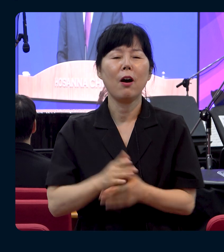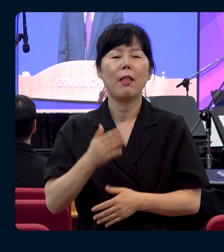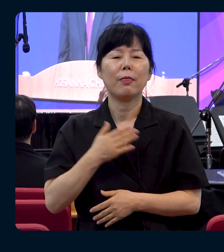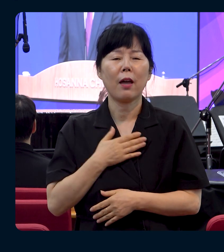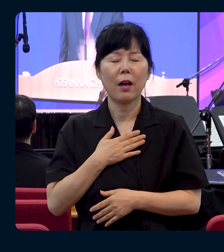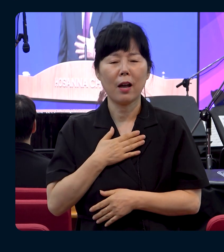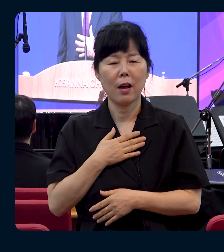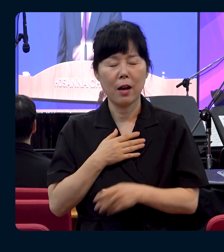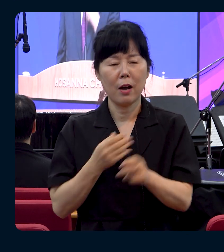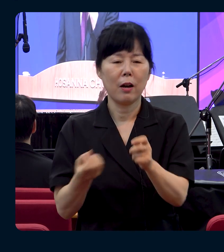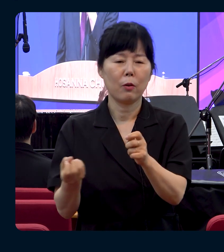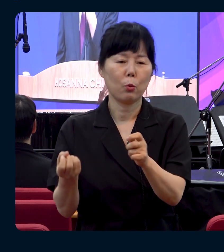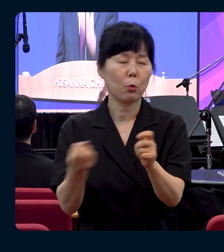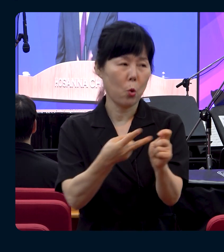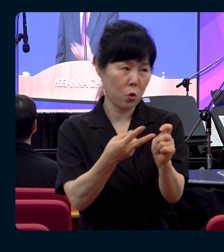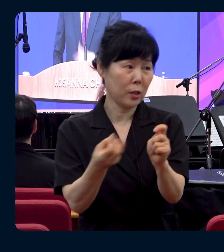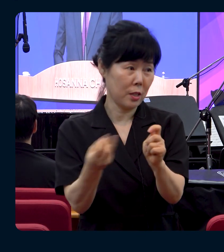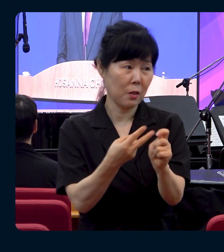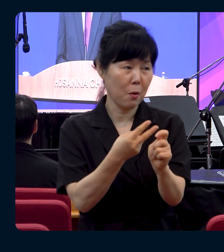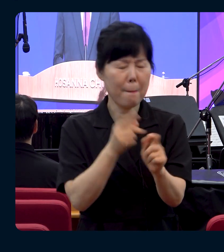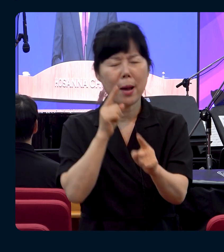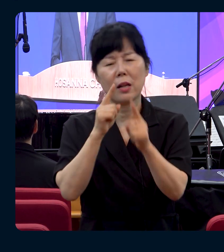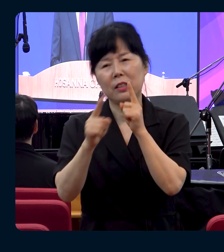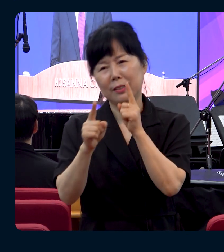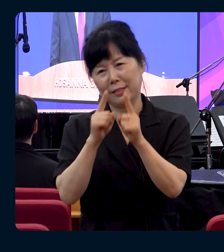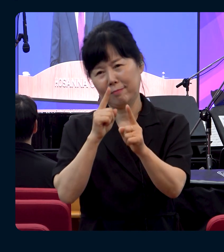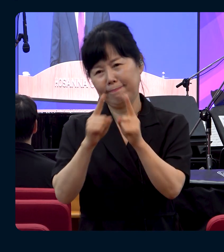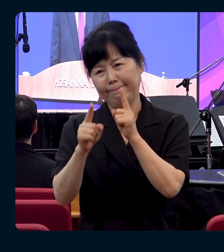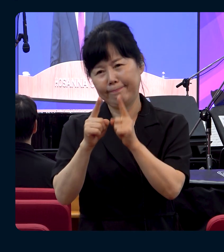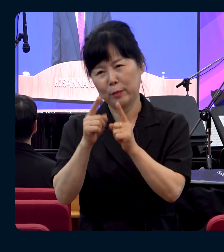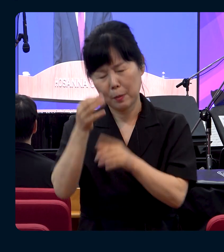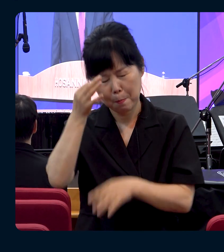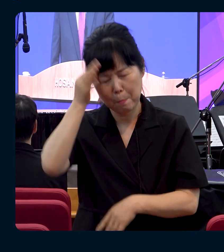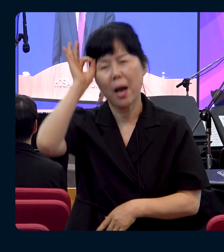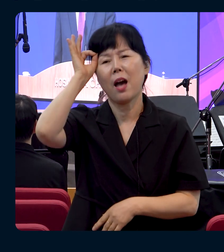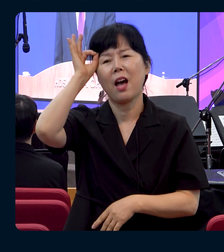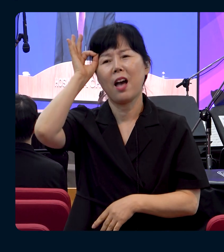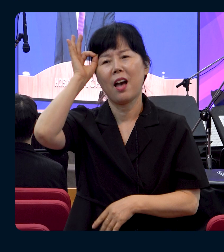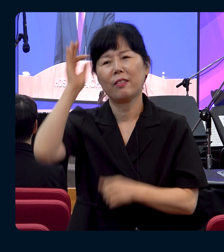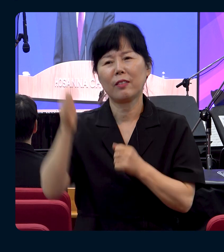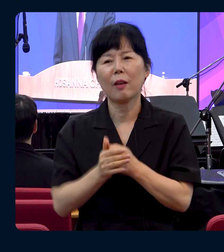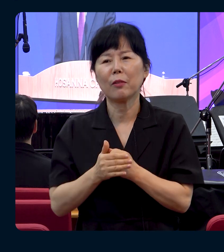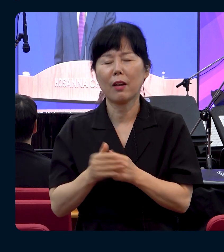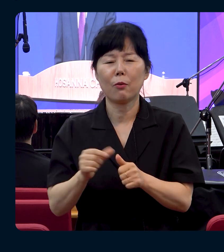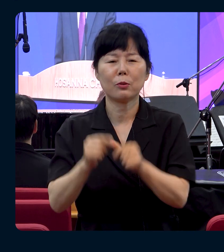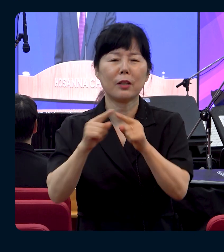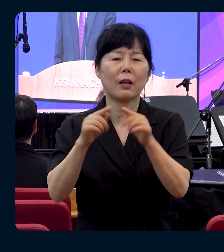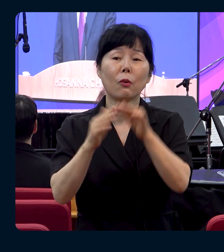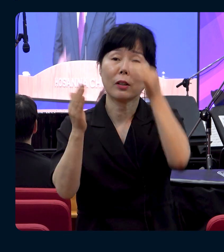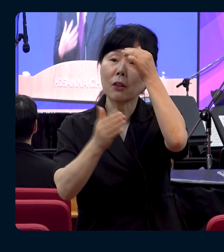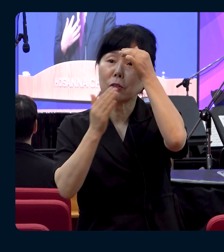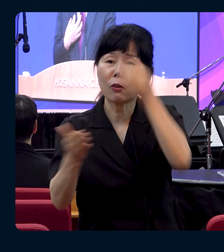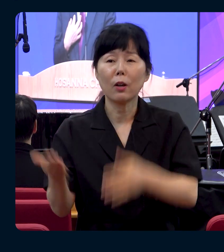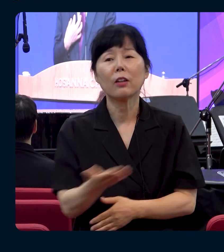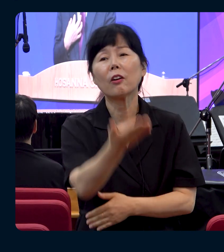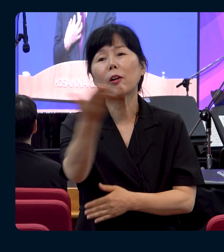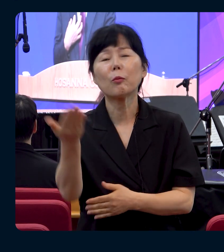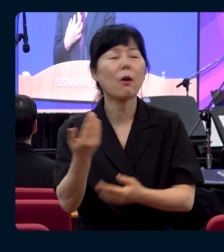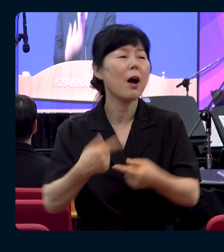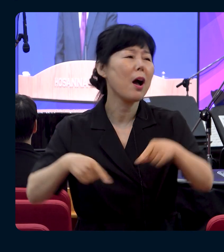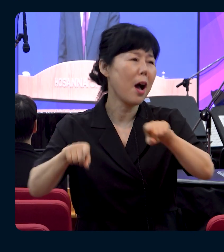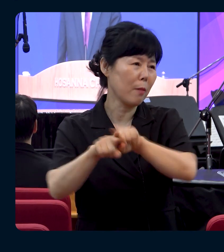생각났습니다. 그러면서 이 축복의 말씀을 호산나 교회 모든 성도들과 함께 나누어야 하겠다 하는 감동이